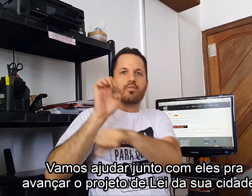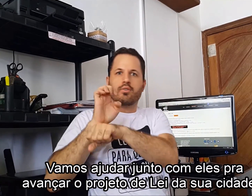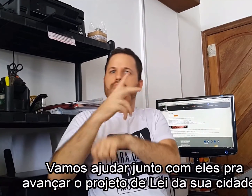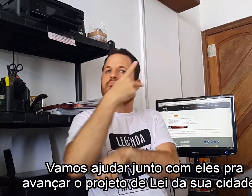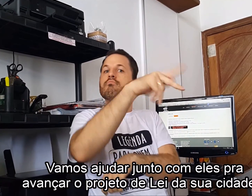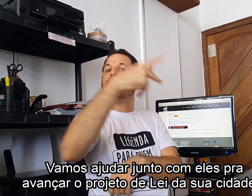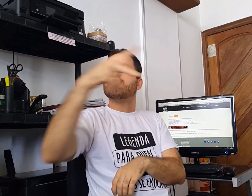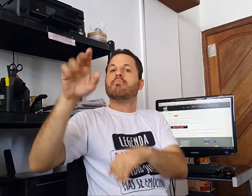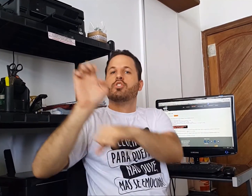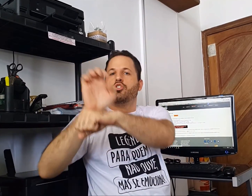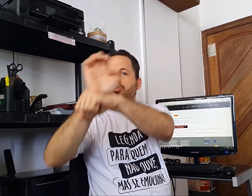e